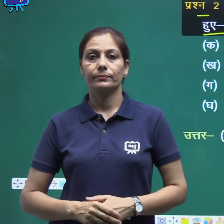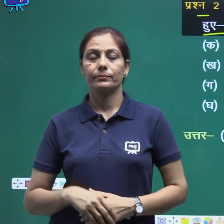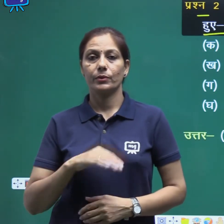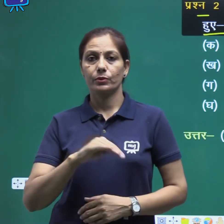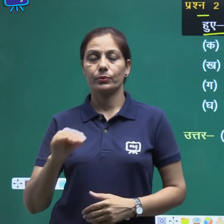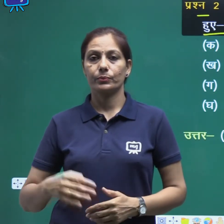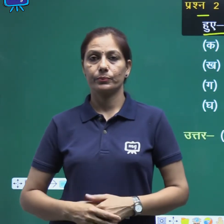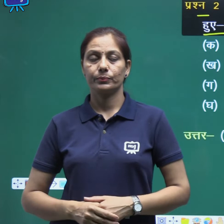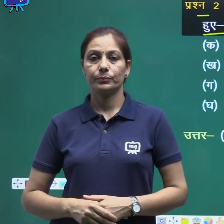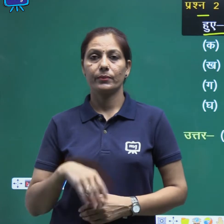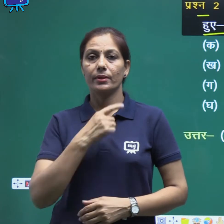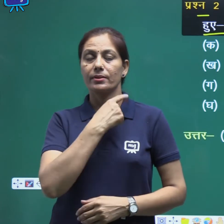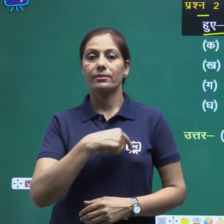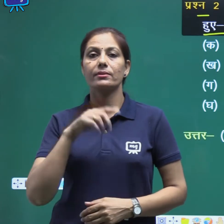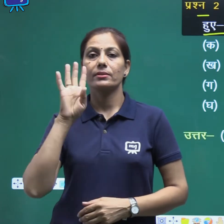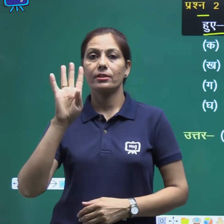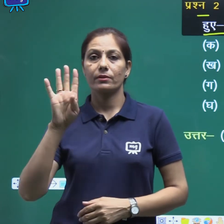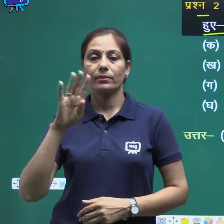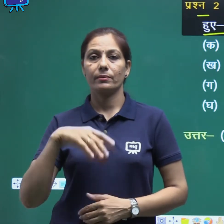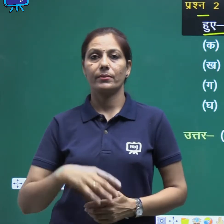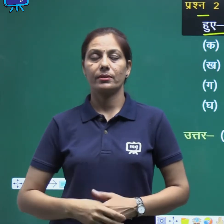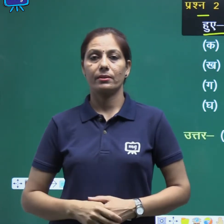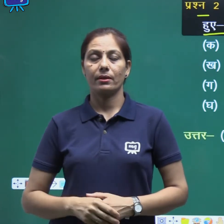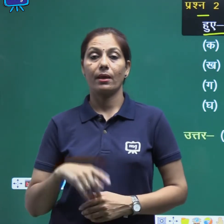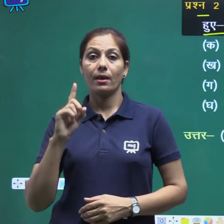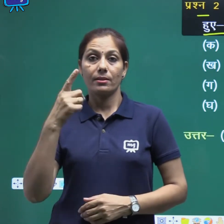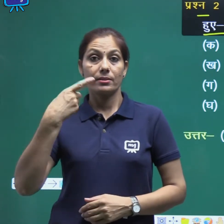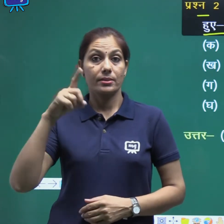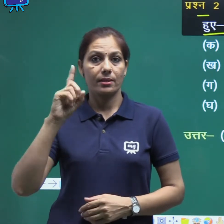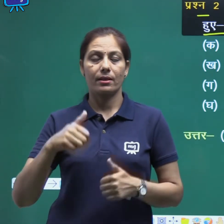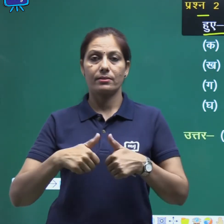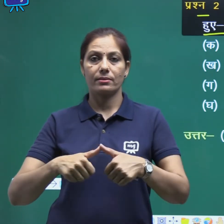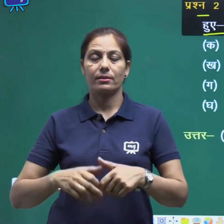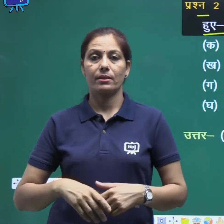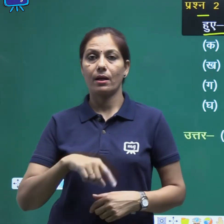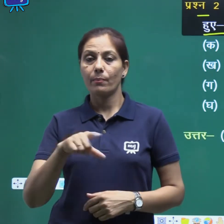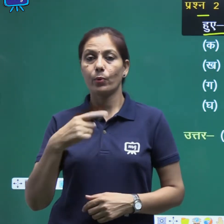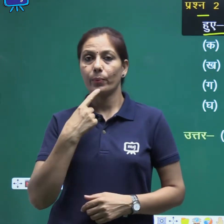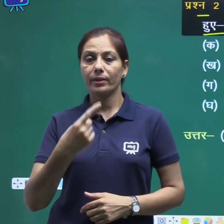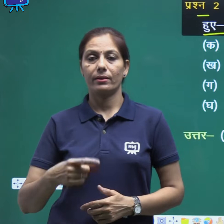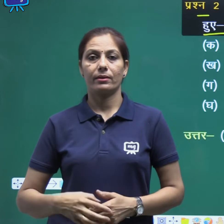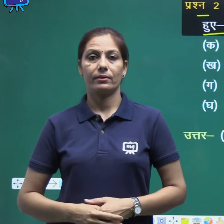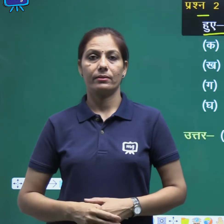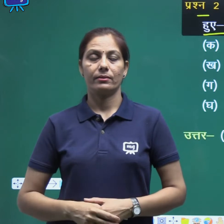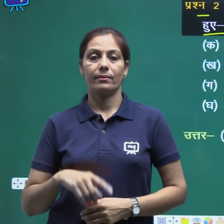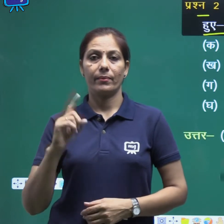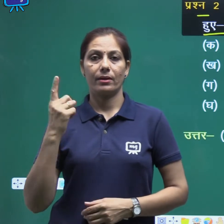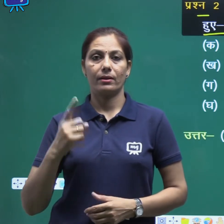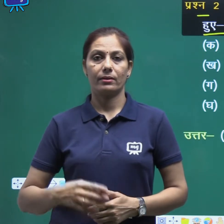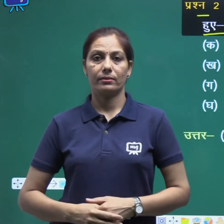बच्चों, इन 4 विकल्प में से एक सही विकल्प आपको बताना है।